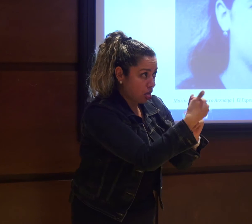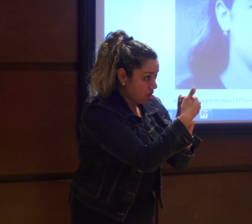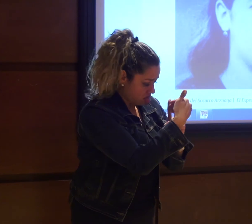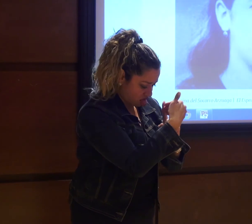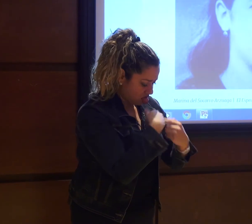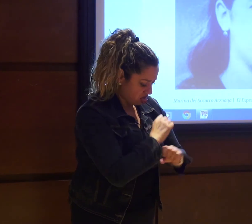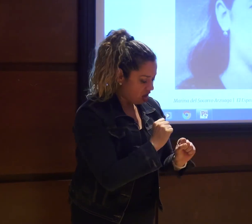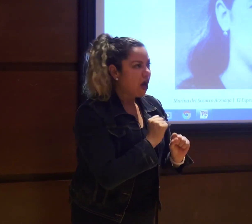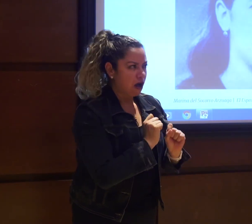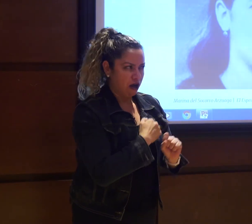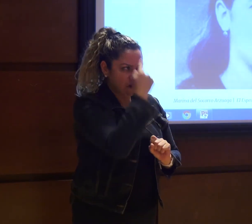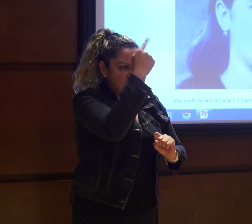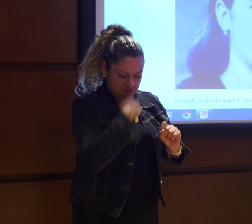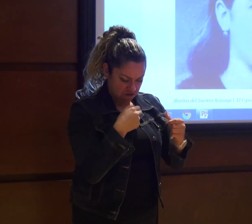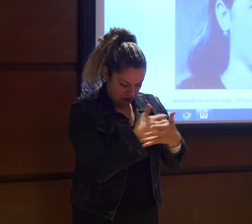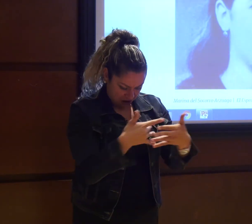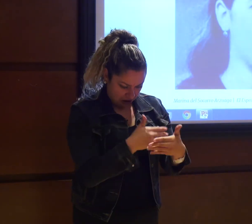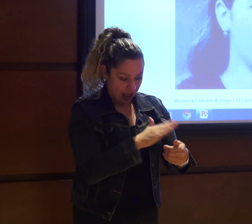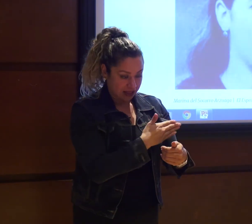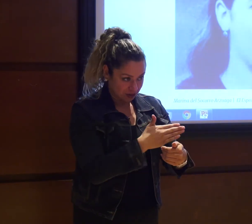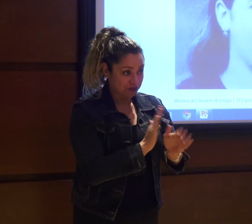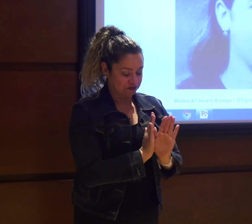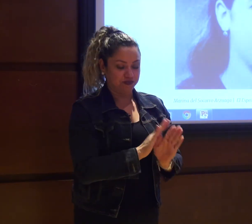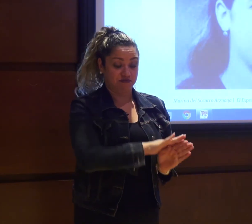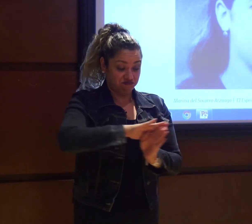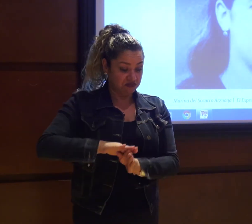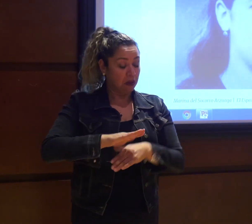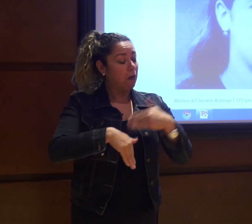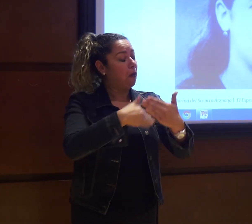Cuando la canción se conoce y se hace famosa, entonces Josefa Guerra,